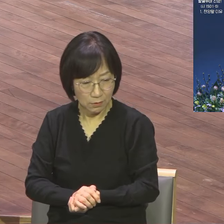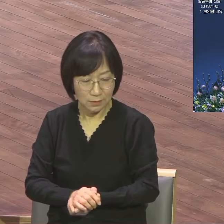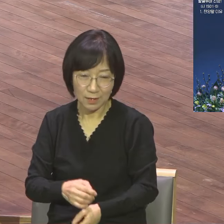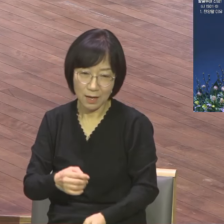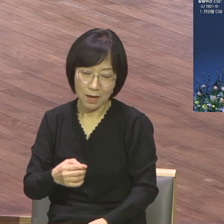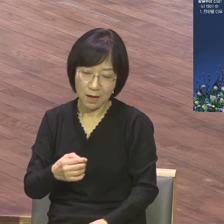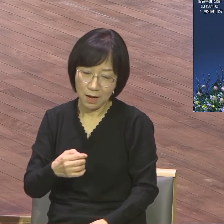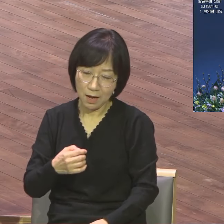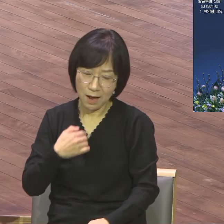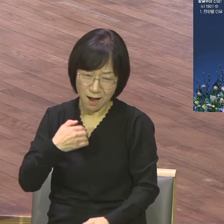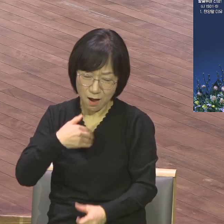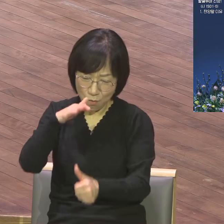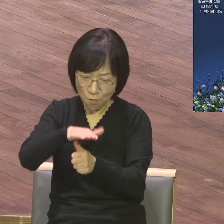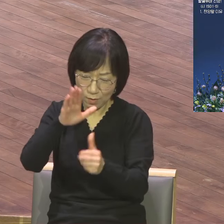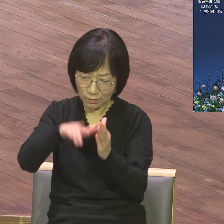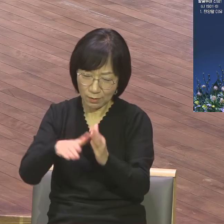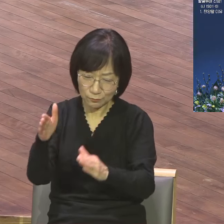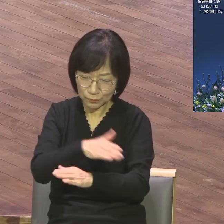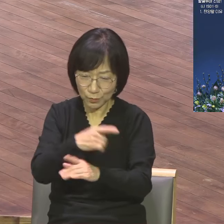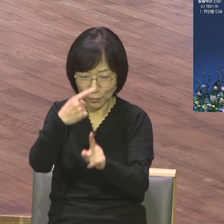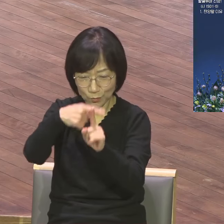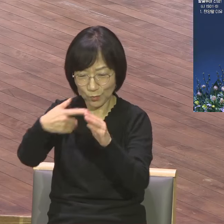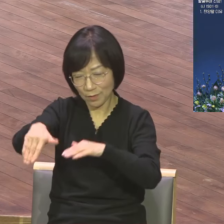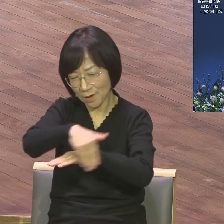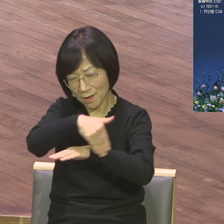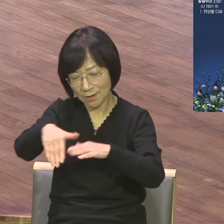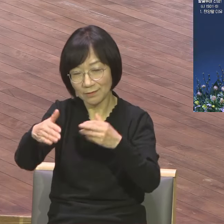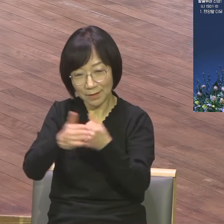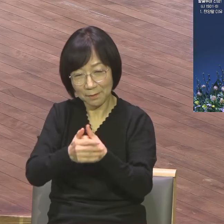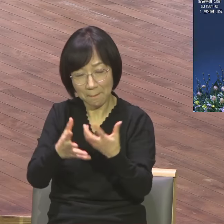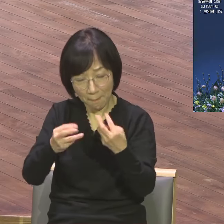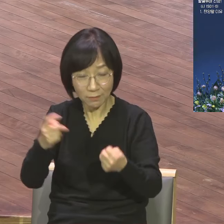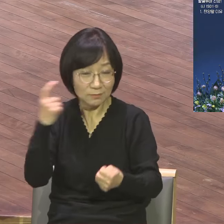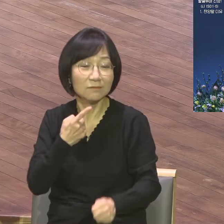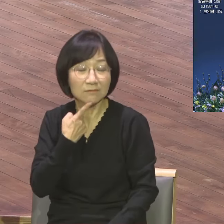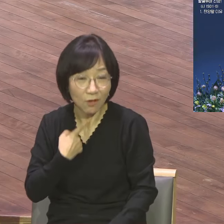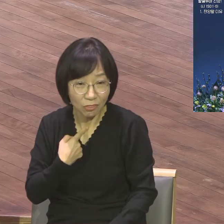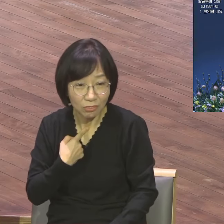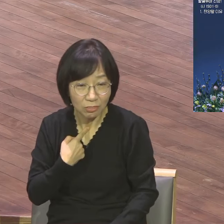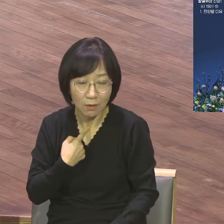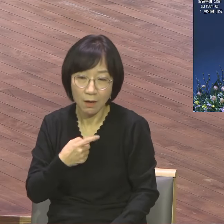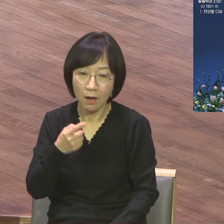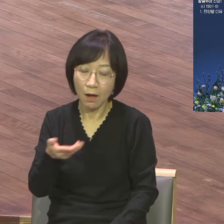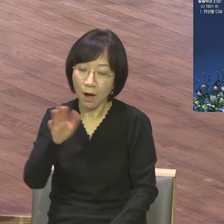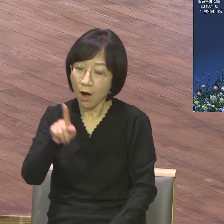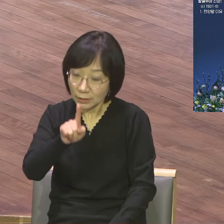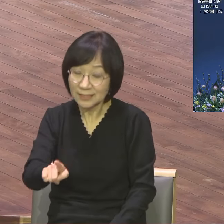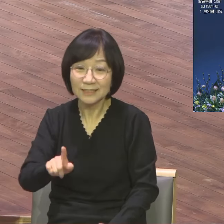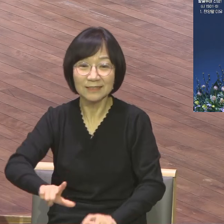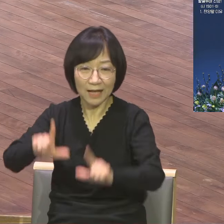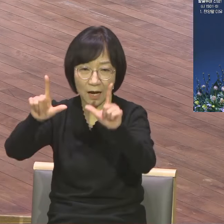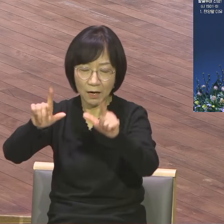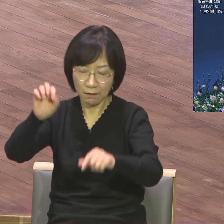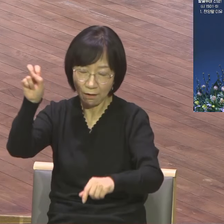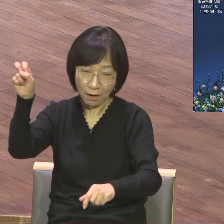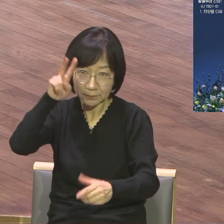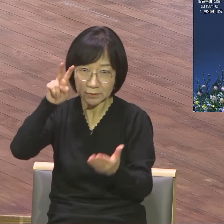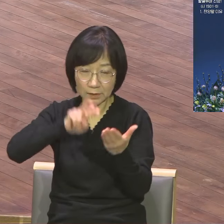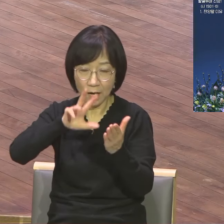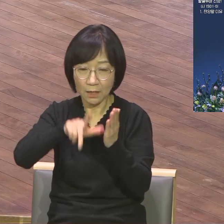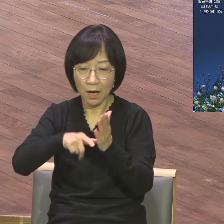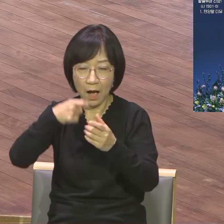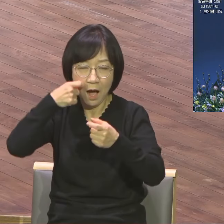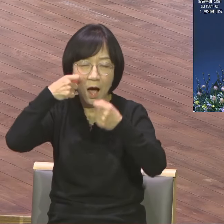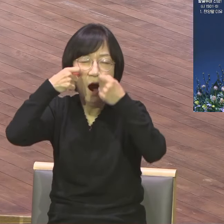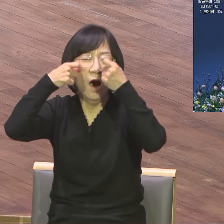수없이 불렀지만 처음으로 이 찬송이 확 불러지면서 그냥 나도 모르겠어. 눈물이 막